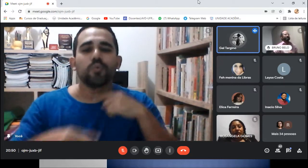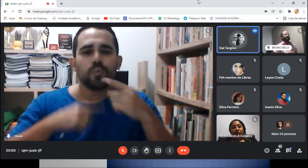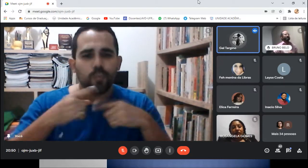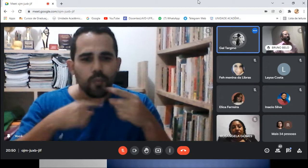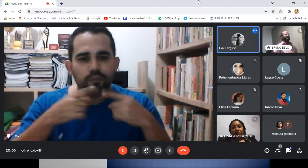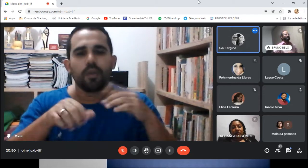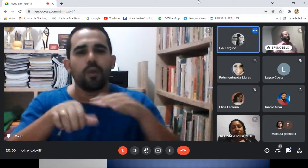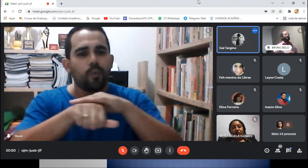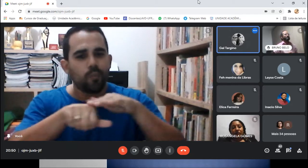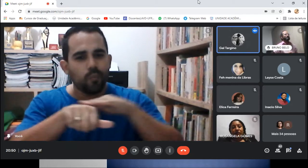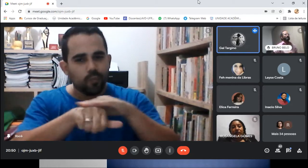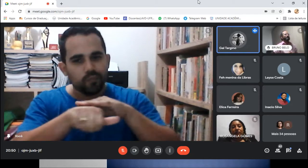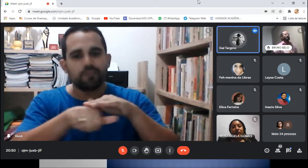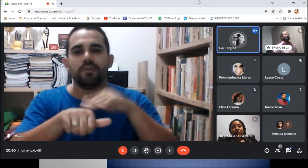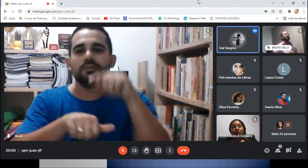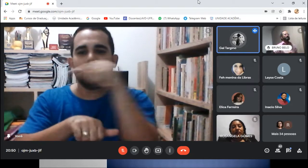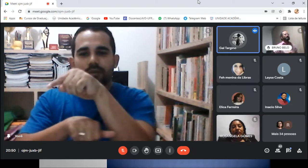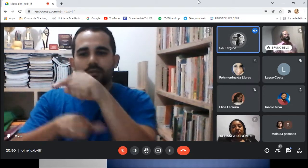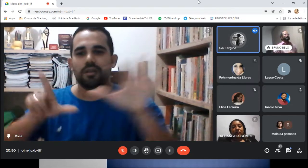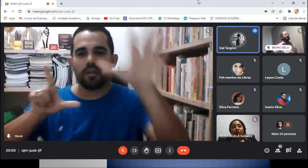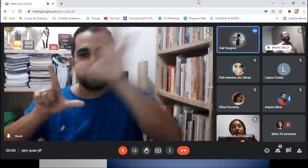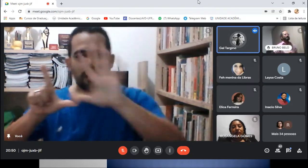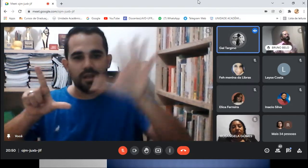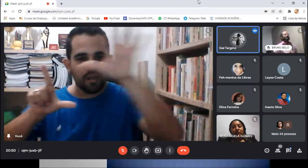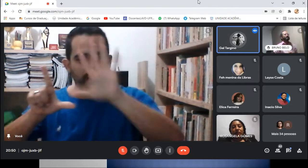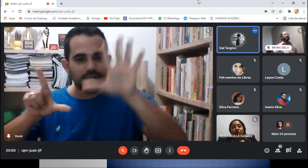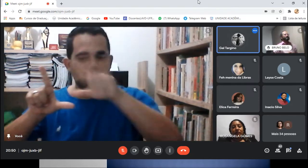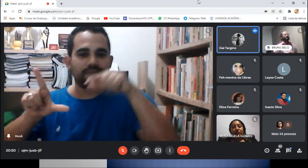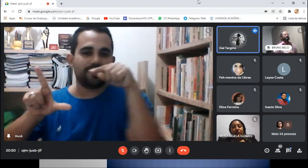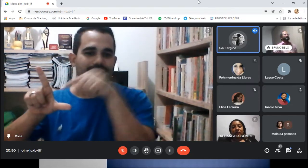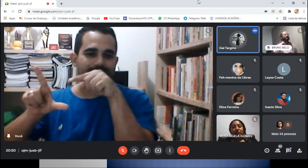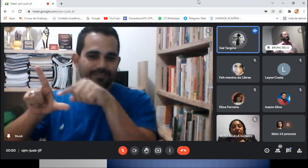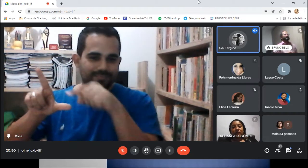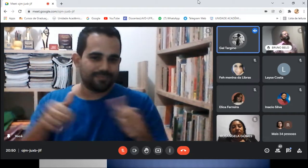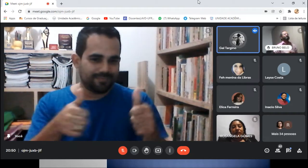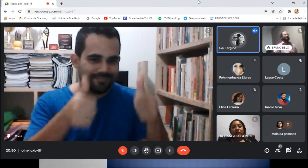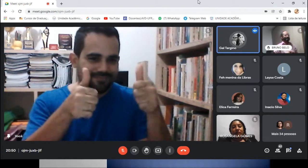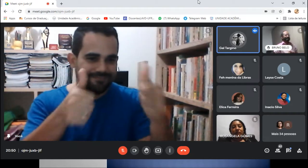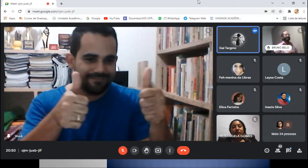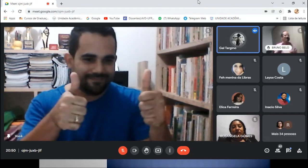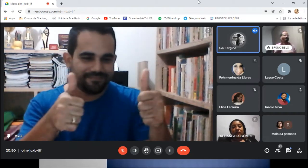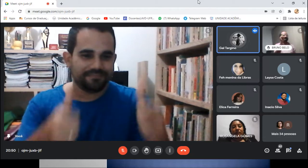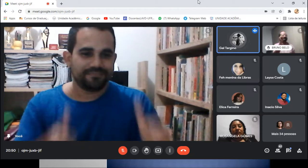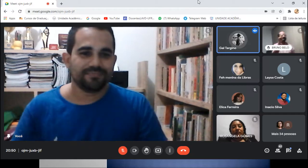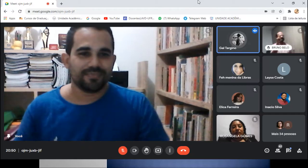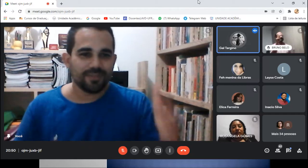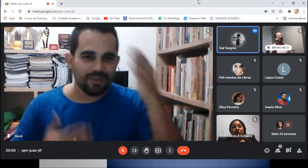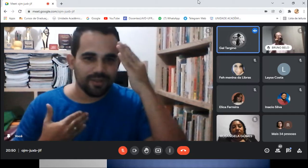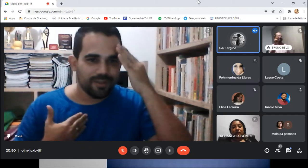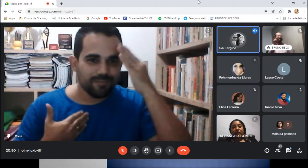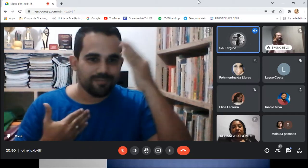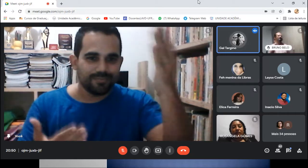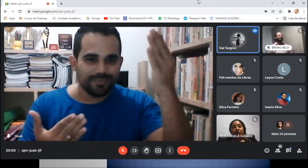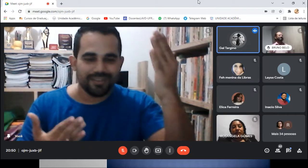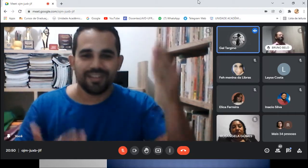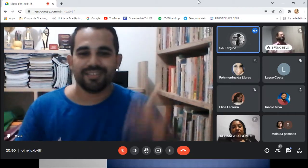polo. Se vocês tiverem dúvidas, né, podem estar colocando lá na plataforma, que eu vou estar respondendo, e eu